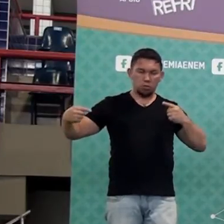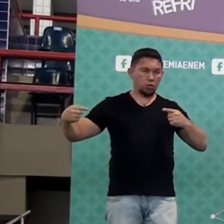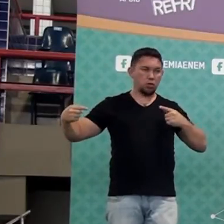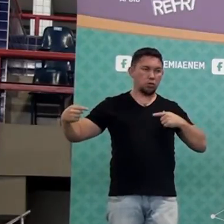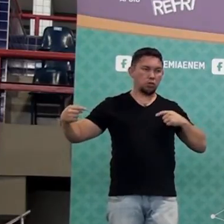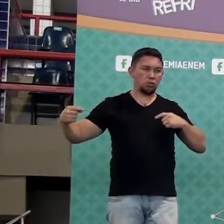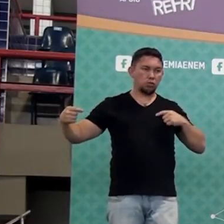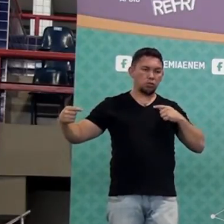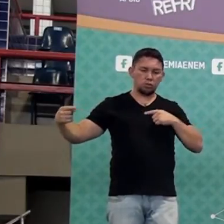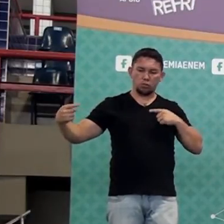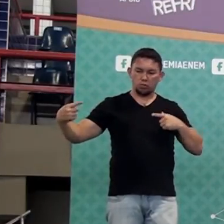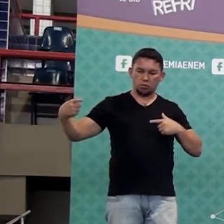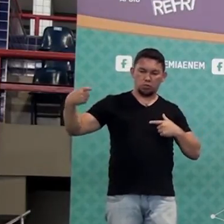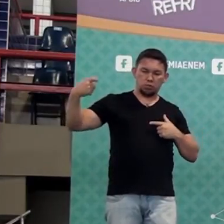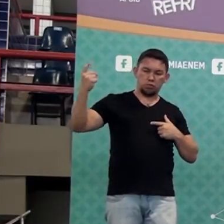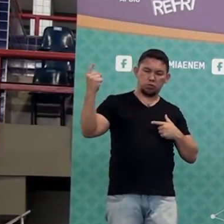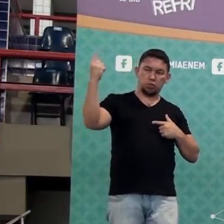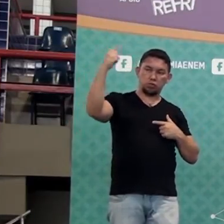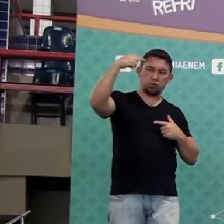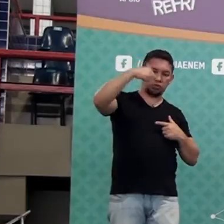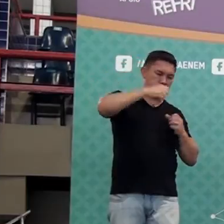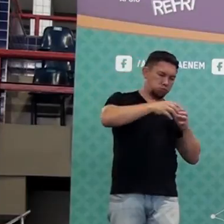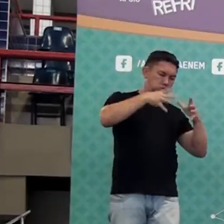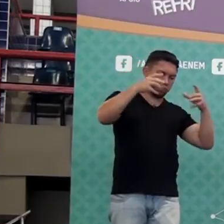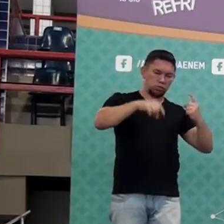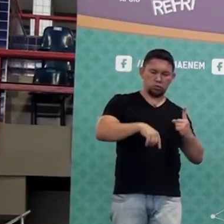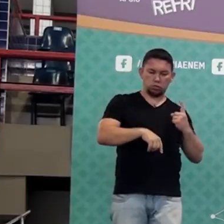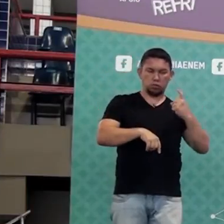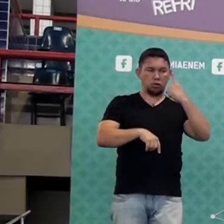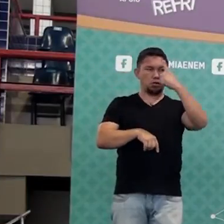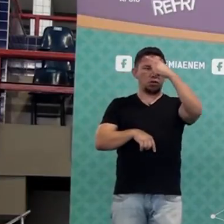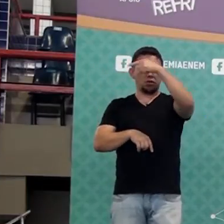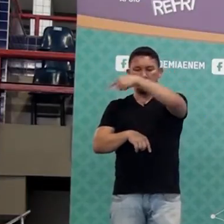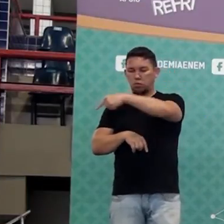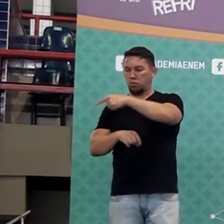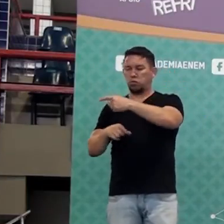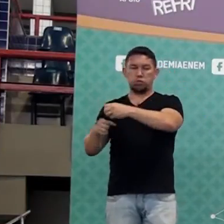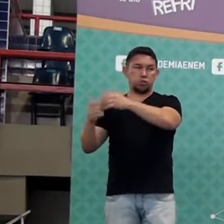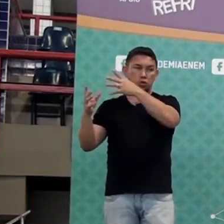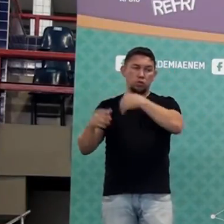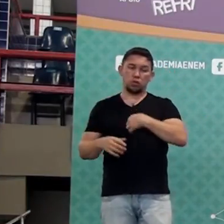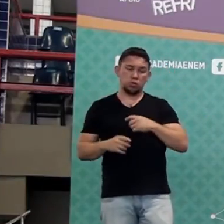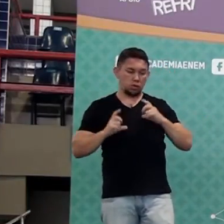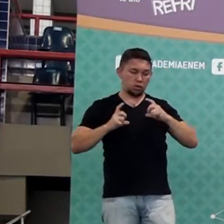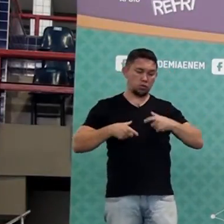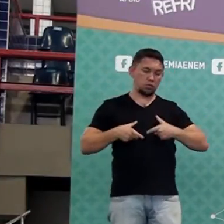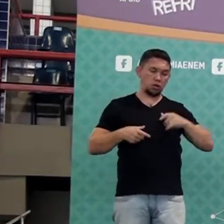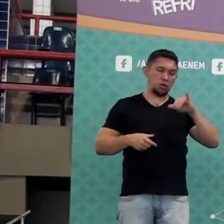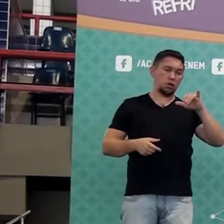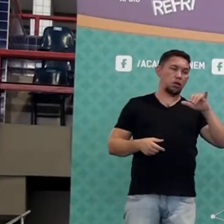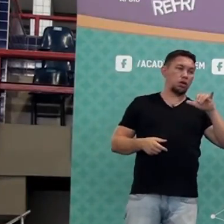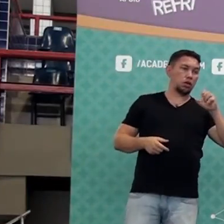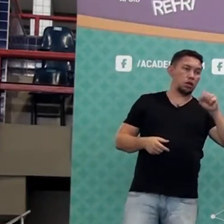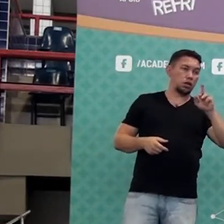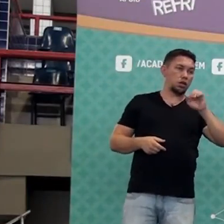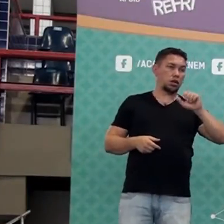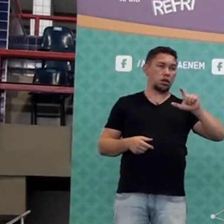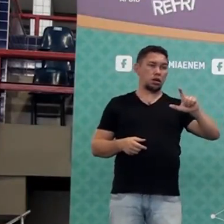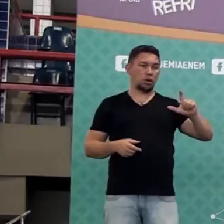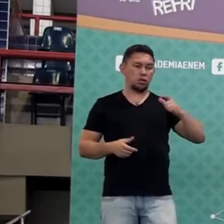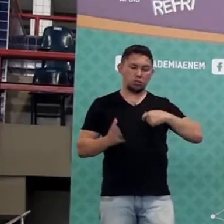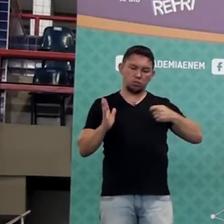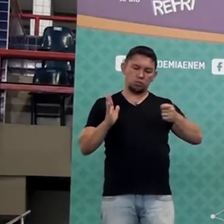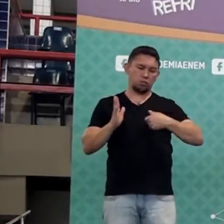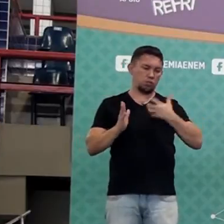também já estava perto de construir sua arma atômica. Israel não assinou o acordo. Por quê? Porque Israel disse,